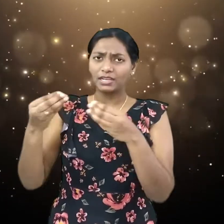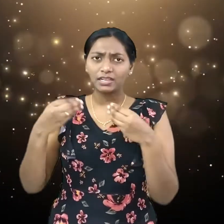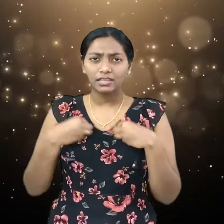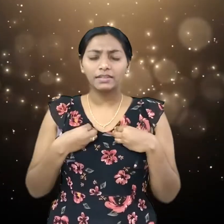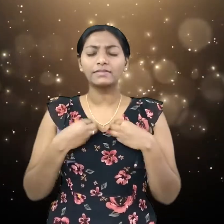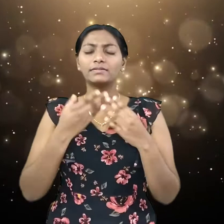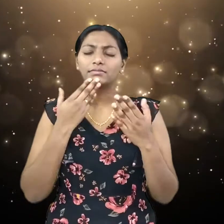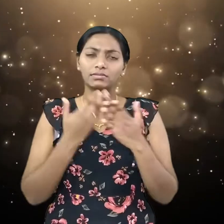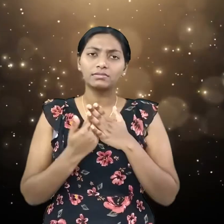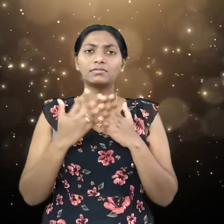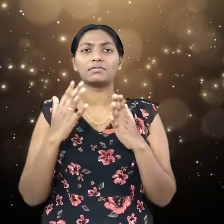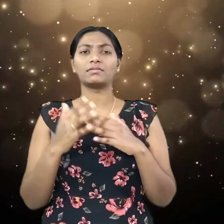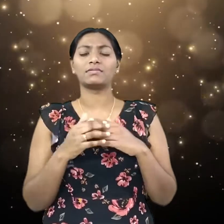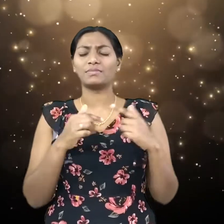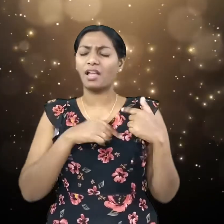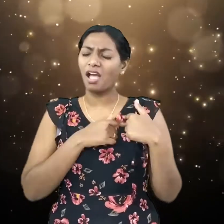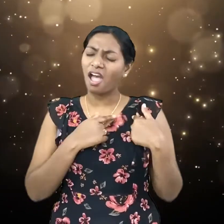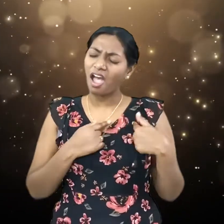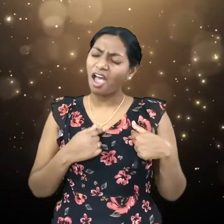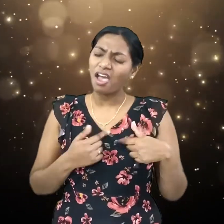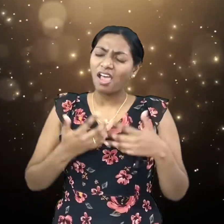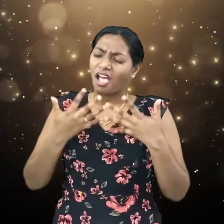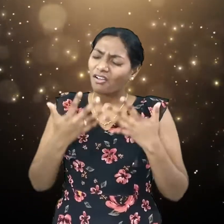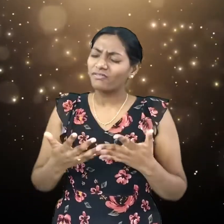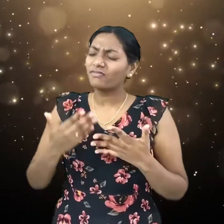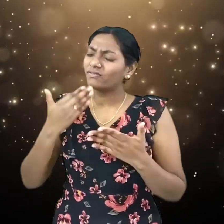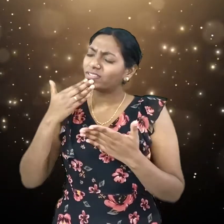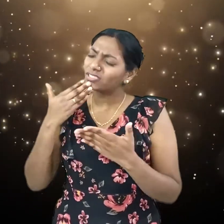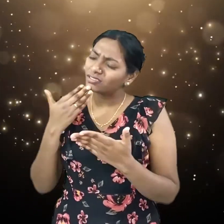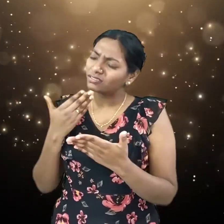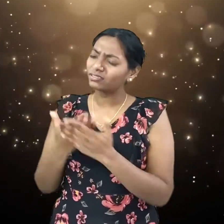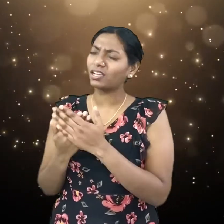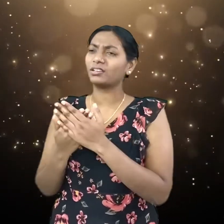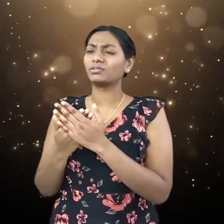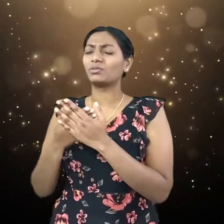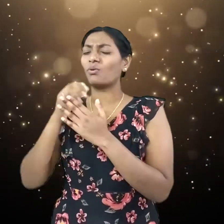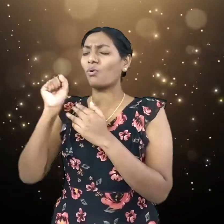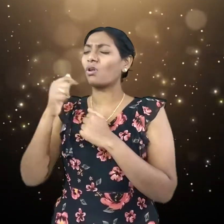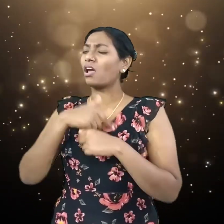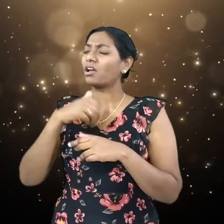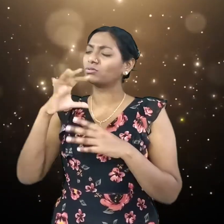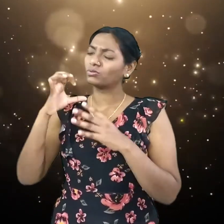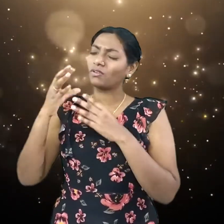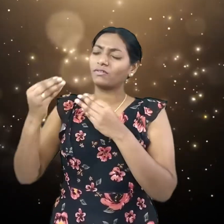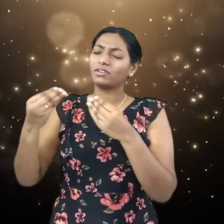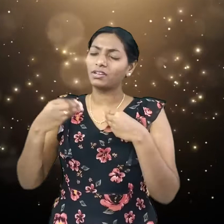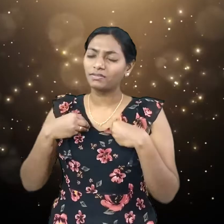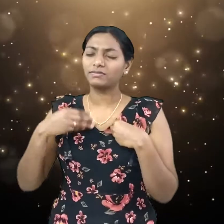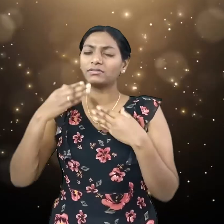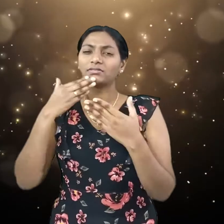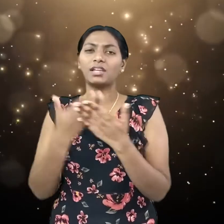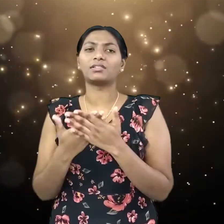लॉर्ड। हमारे दिल आभार से भरे हैं आपकी दया के लिए, करुणा के लिए